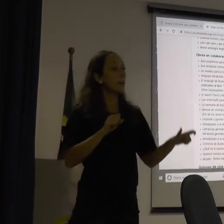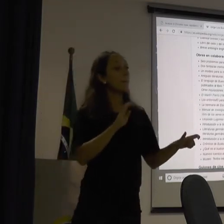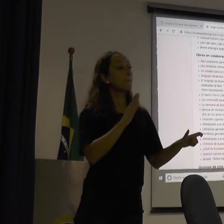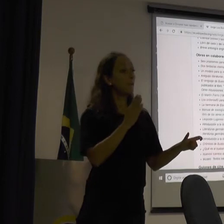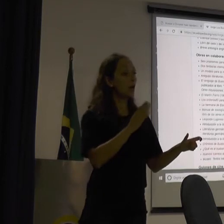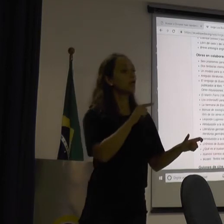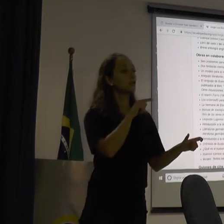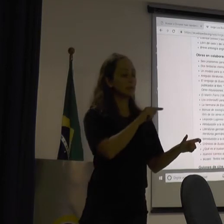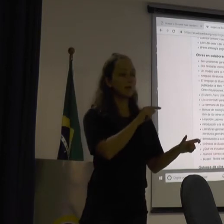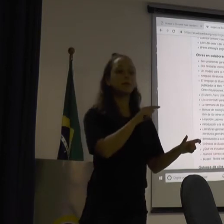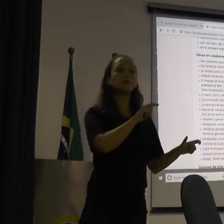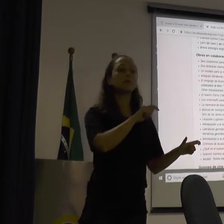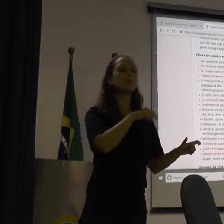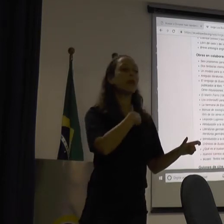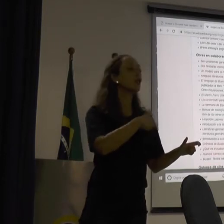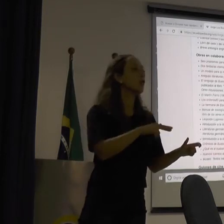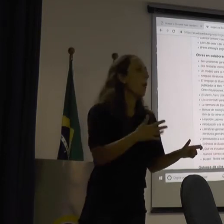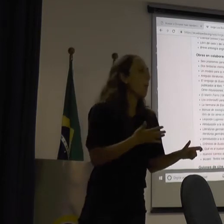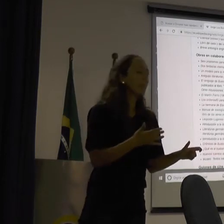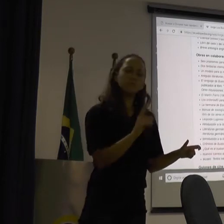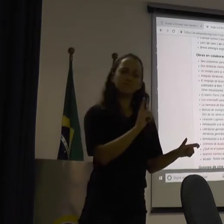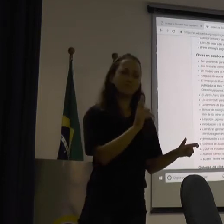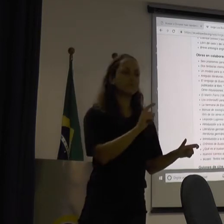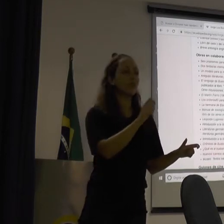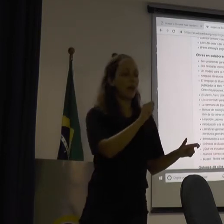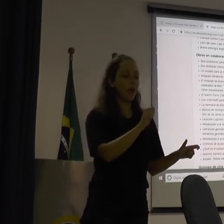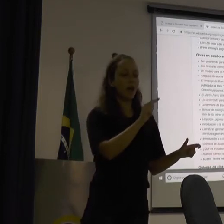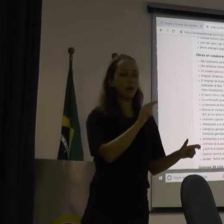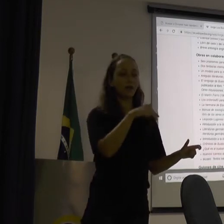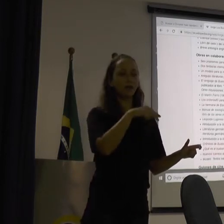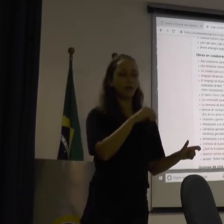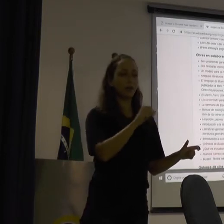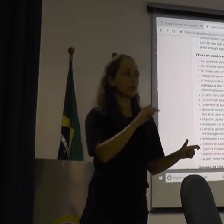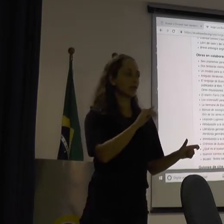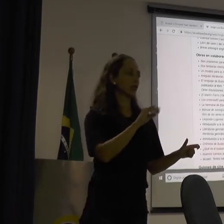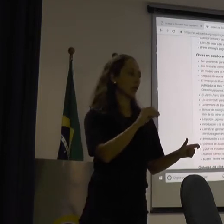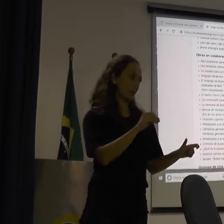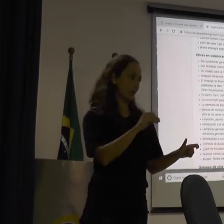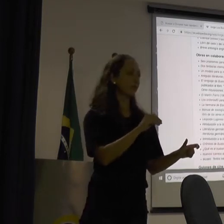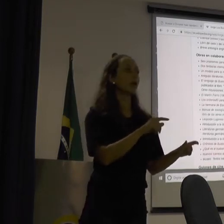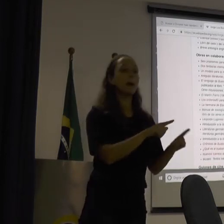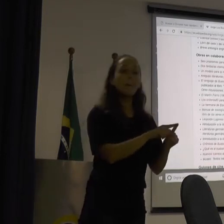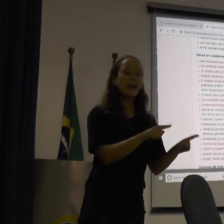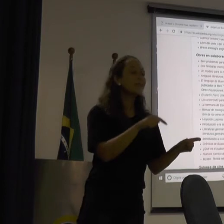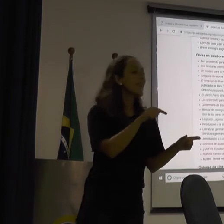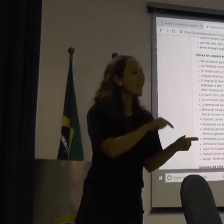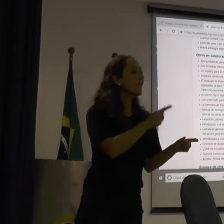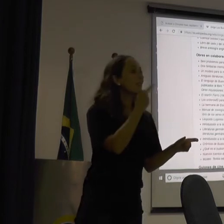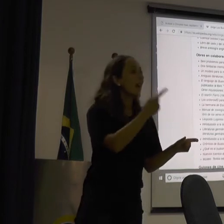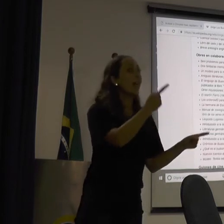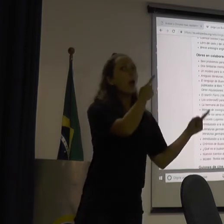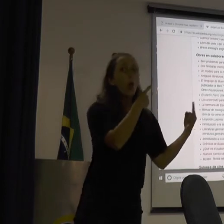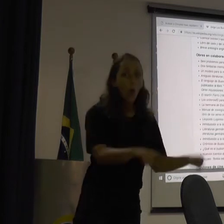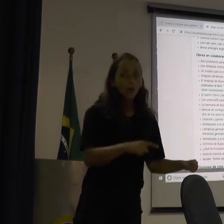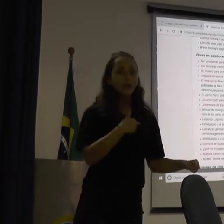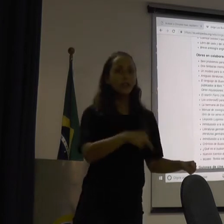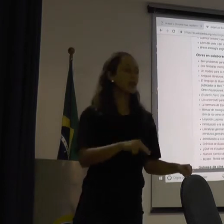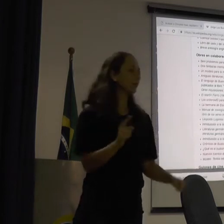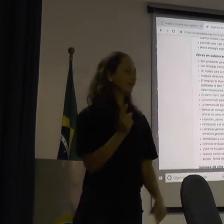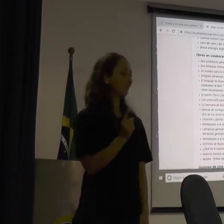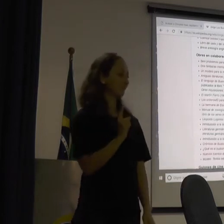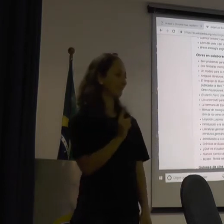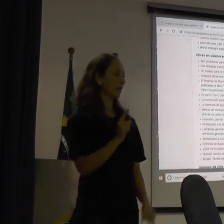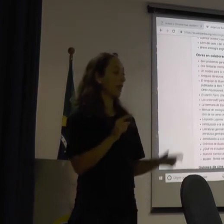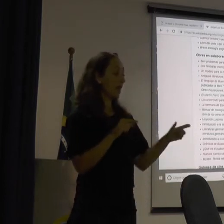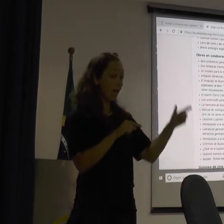elemento, eu pelo menos não vi, e quem é religioso não viu, de anti-religiosidade. Ele não era religioso, mas não